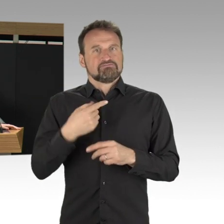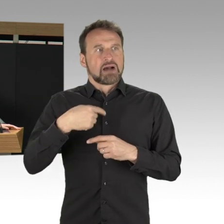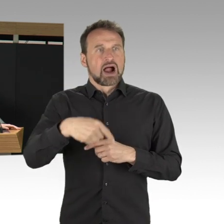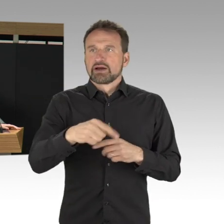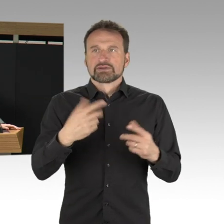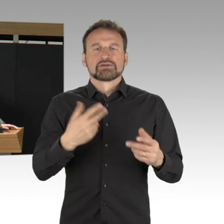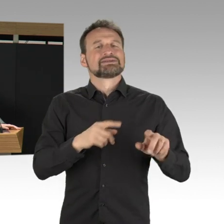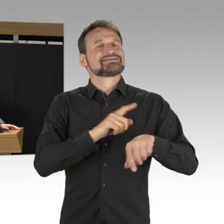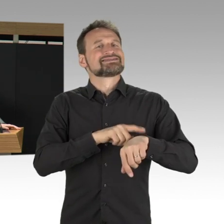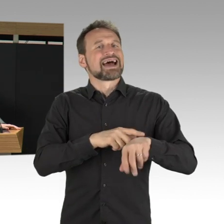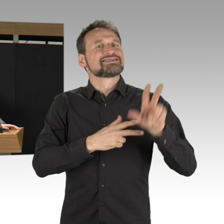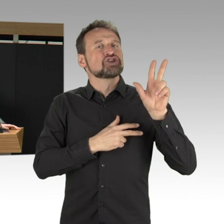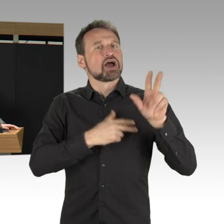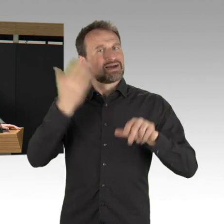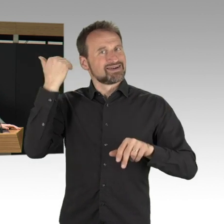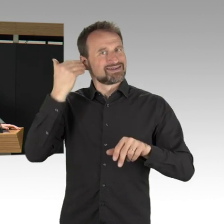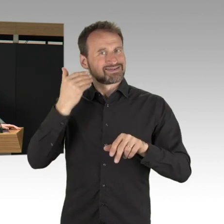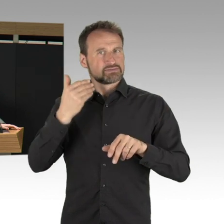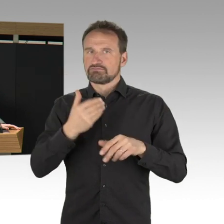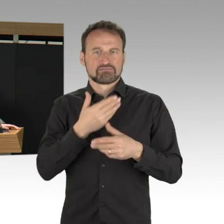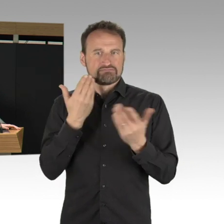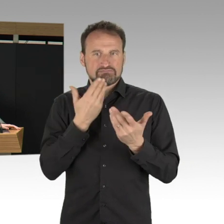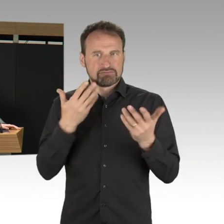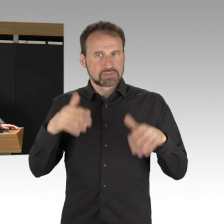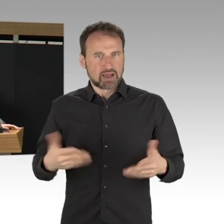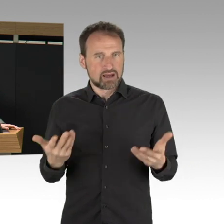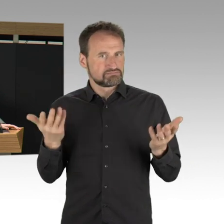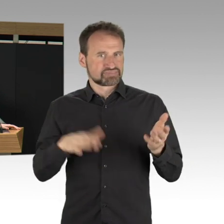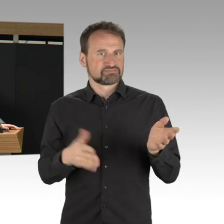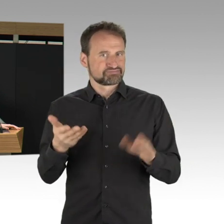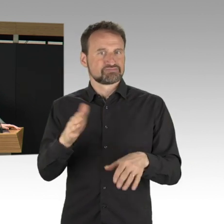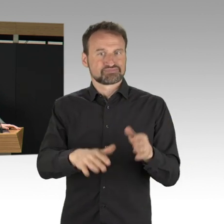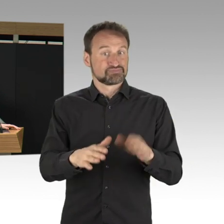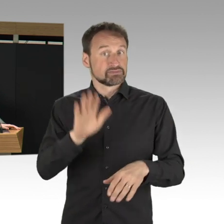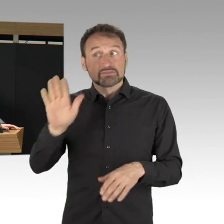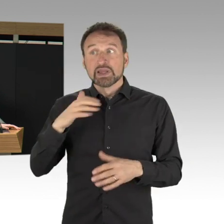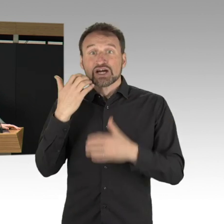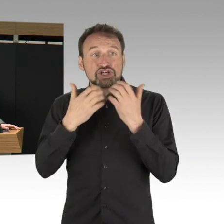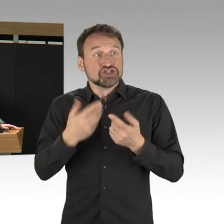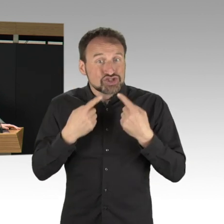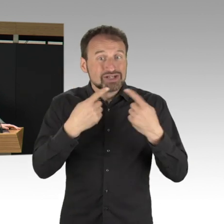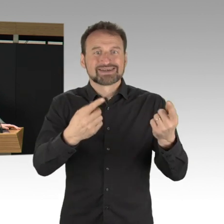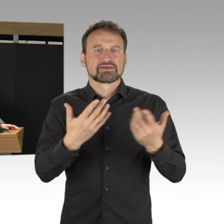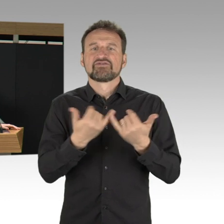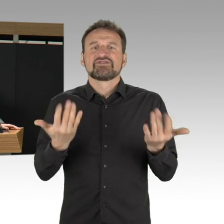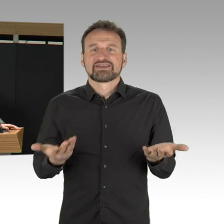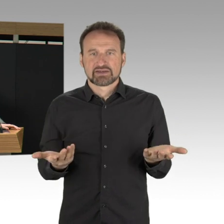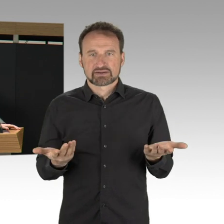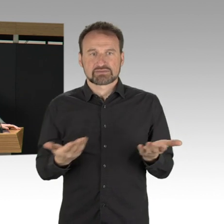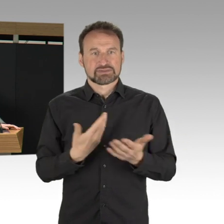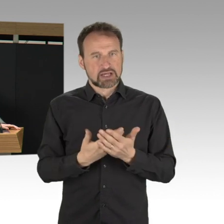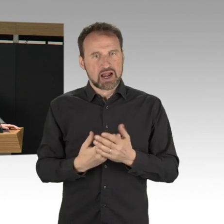Zugänge zur Geschichte hat, muss hierbei berücksichtigt werden. Und vor allem vor dem Hintergrund, dass einige polternd immer wieder